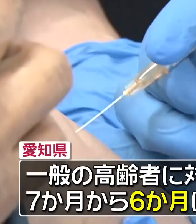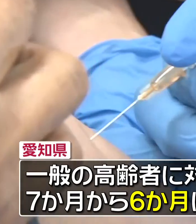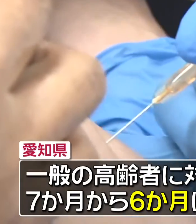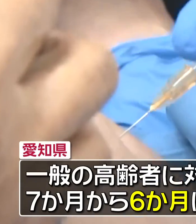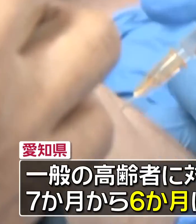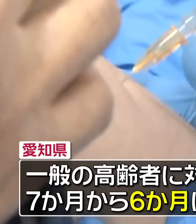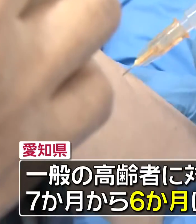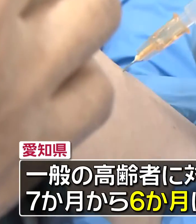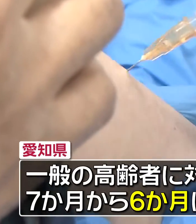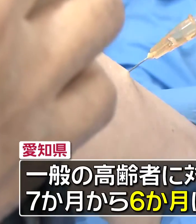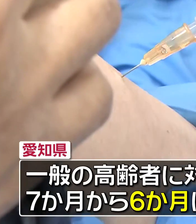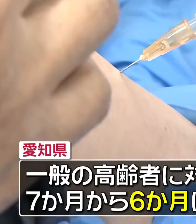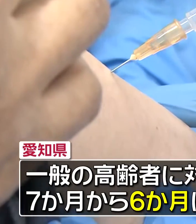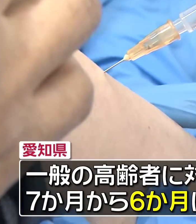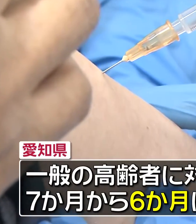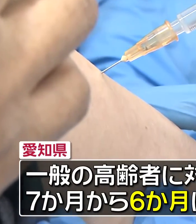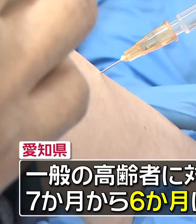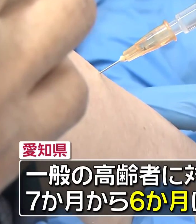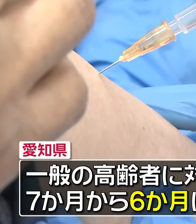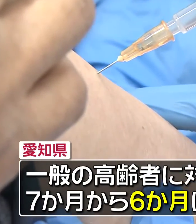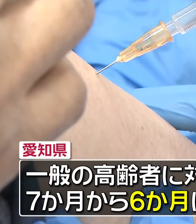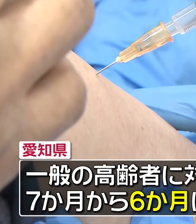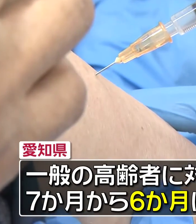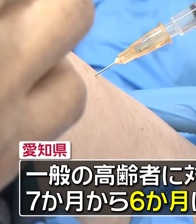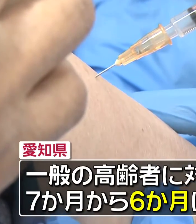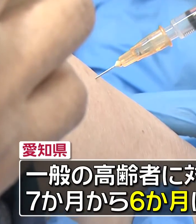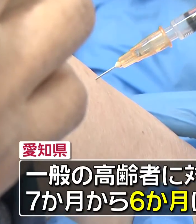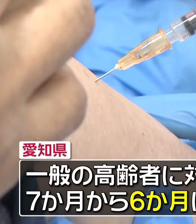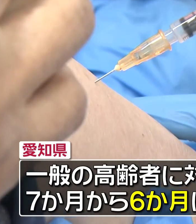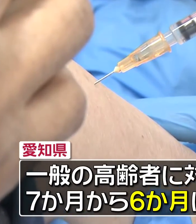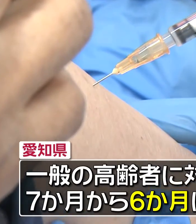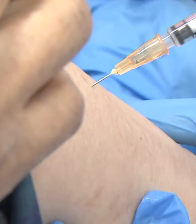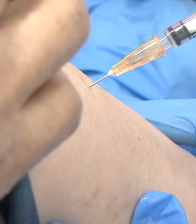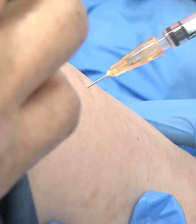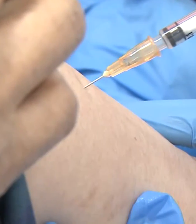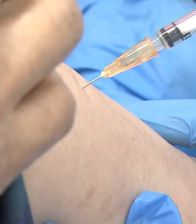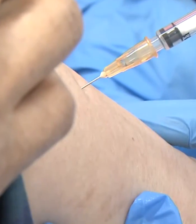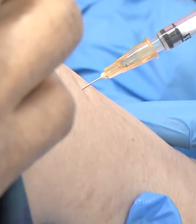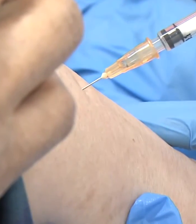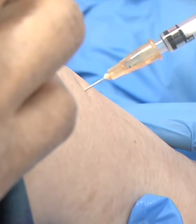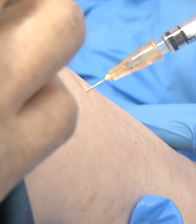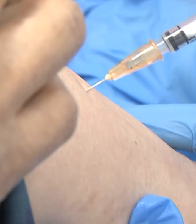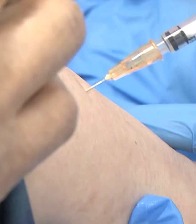目接種からの間隔を7ヶ月から6ヶ月に前倒しすることを決めています。